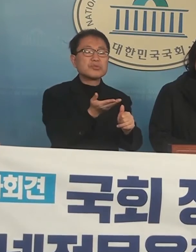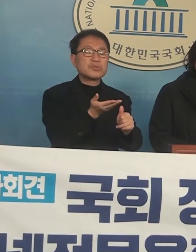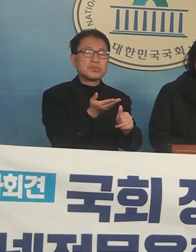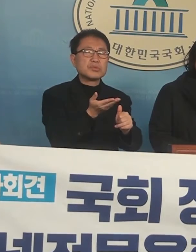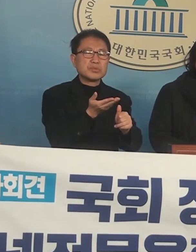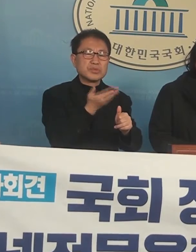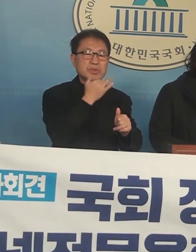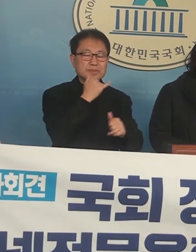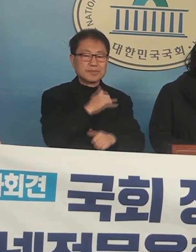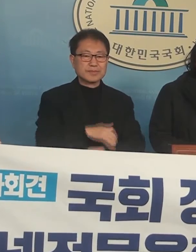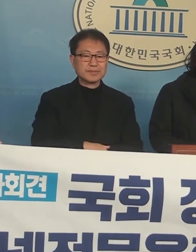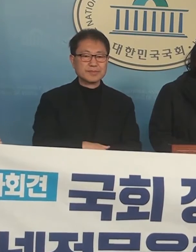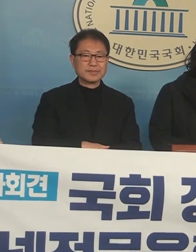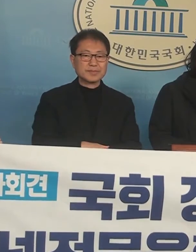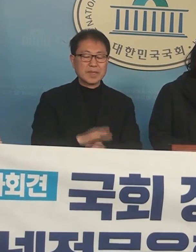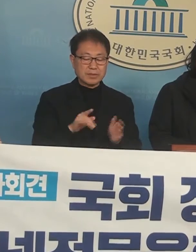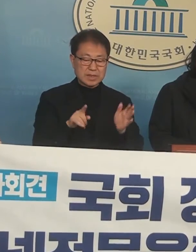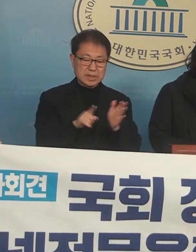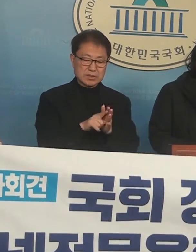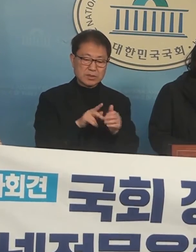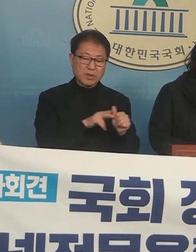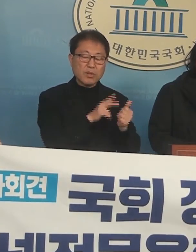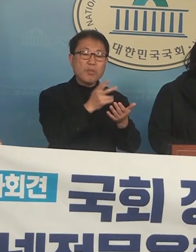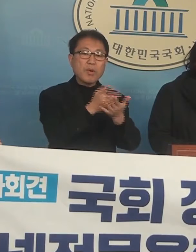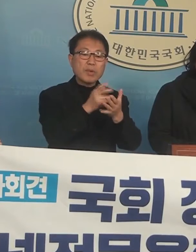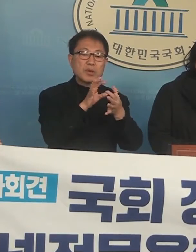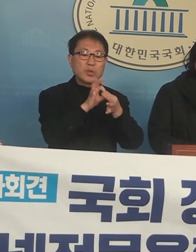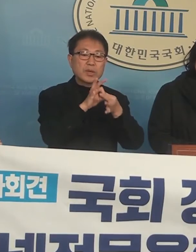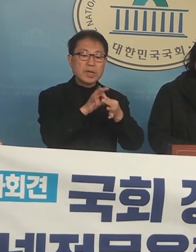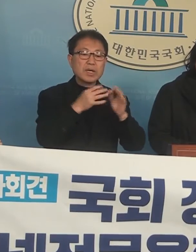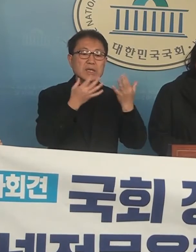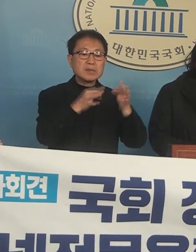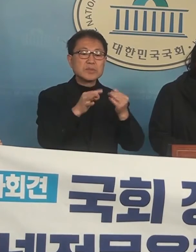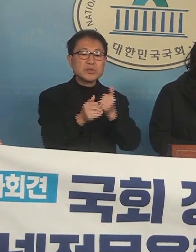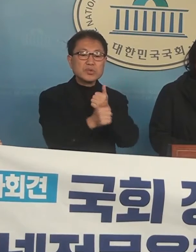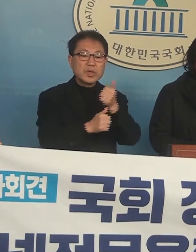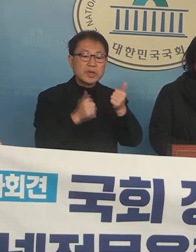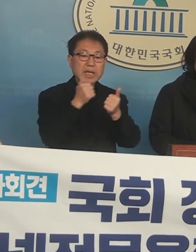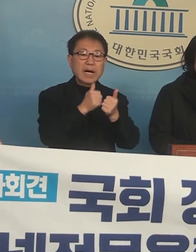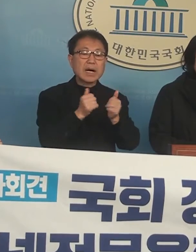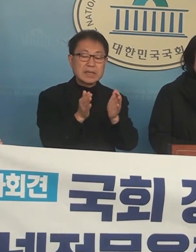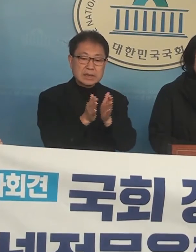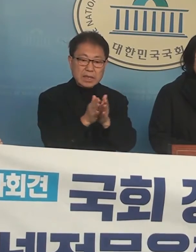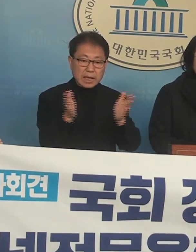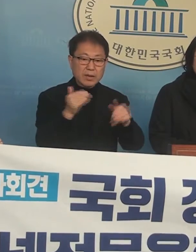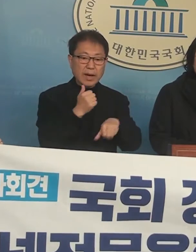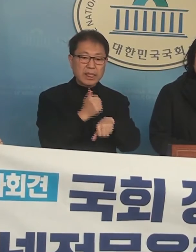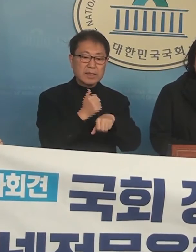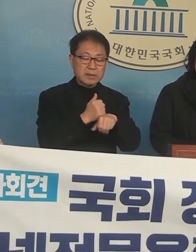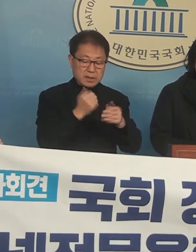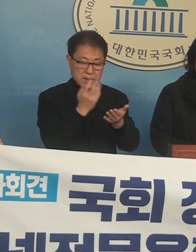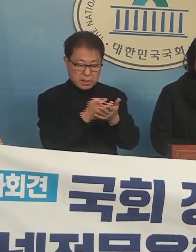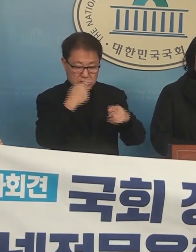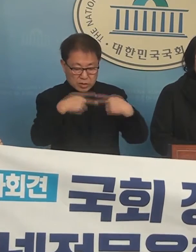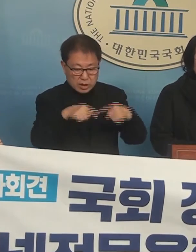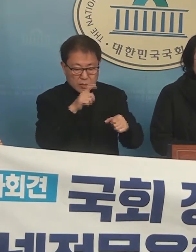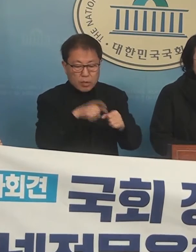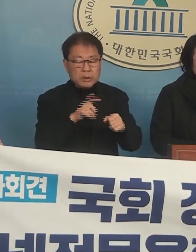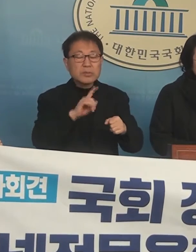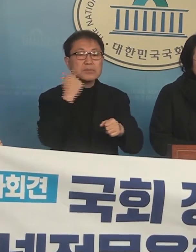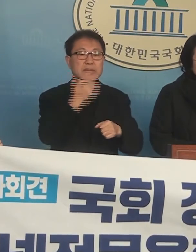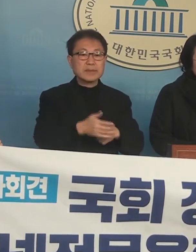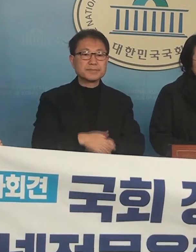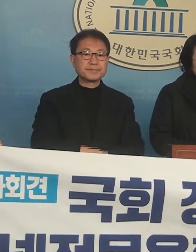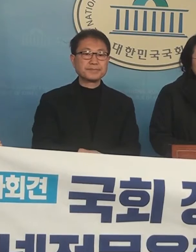큽니다. 지금 신용정보법을 통해서 금융위원회가 도입하려고 하는 정책적 목적이